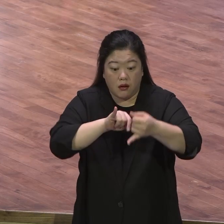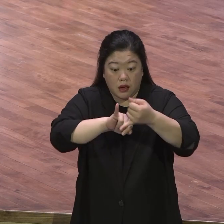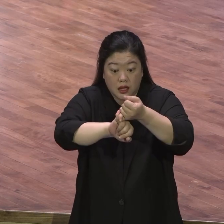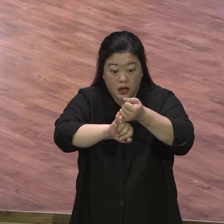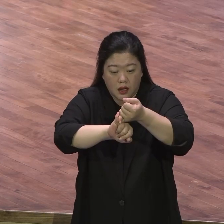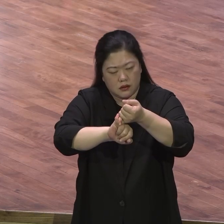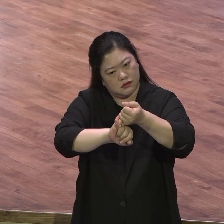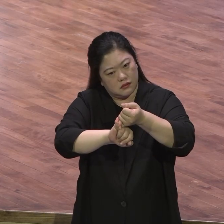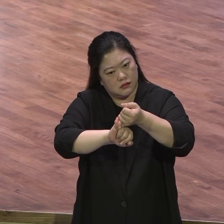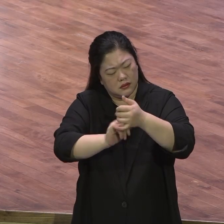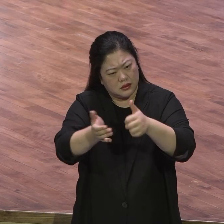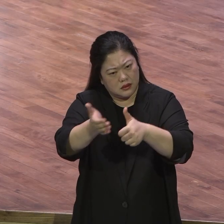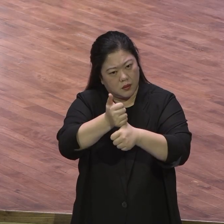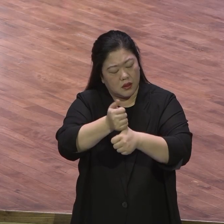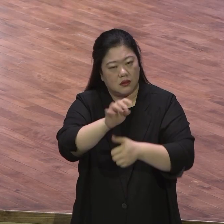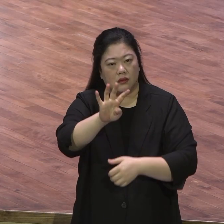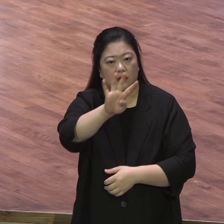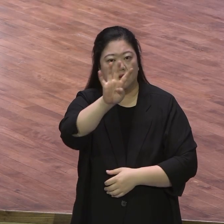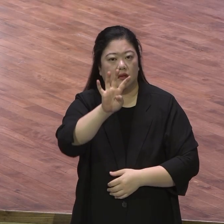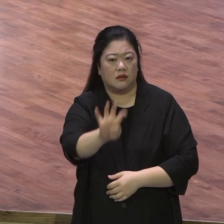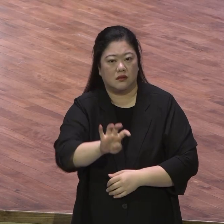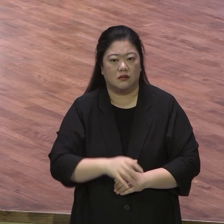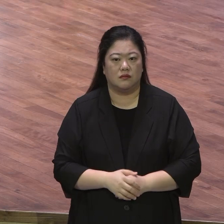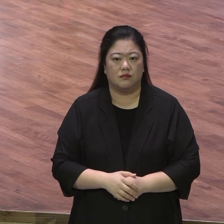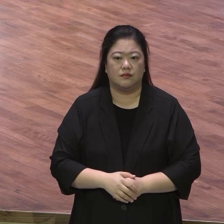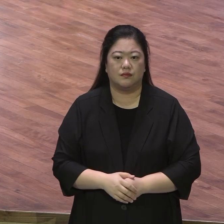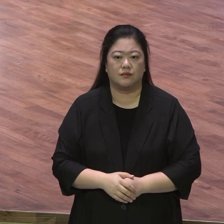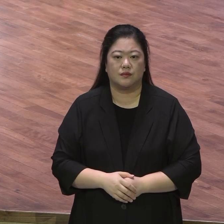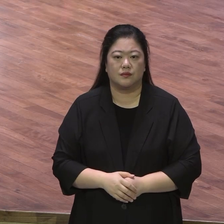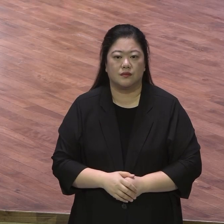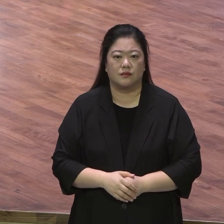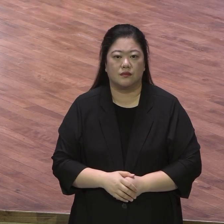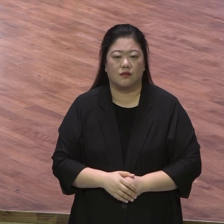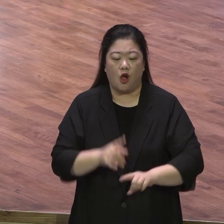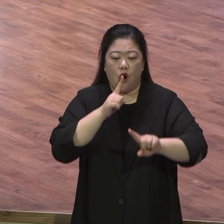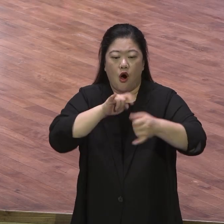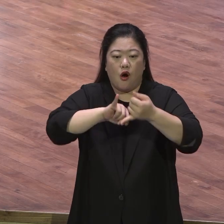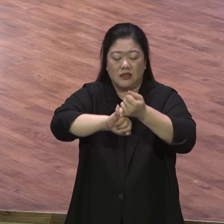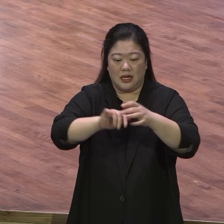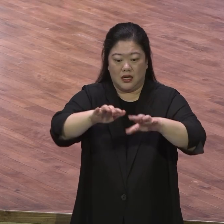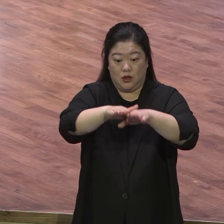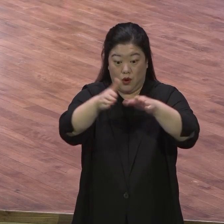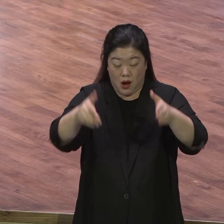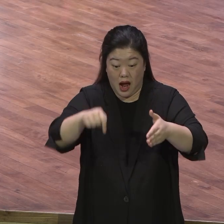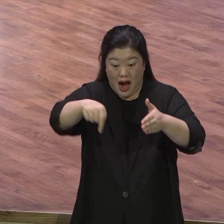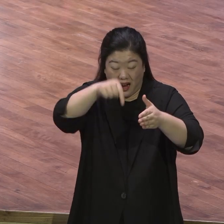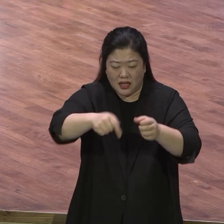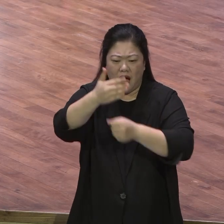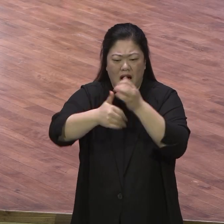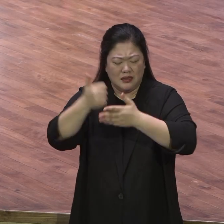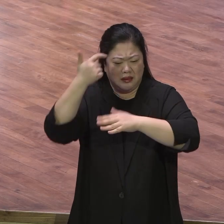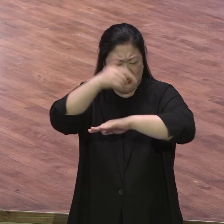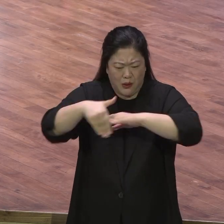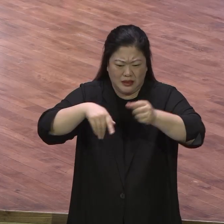속에 있는 메시지를 주고 있는데 그 안 보고 은약괴 박스. 은약괴.